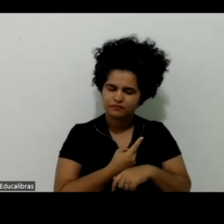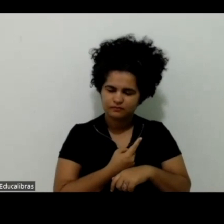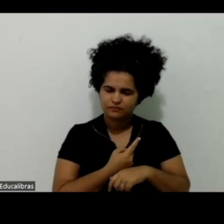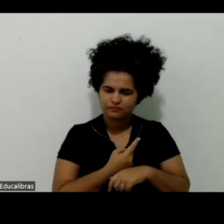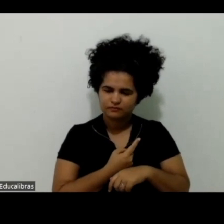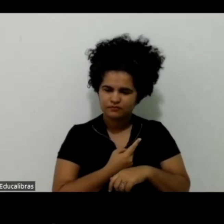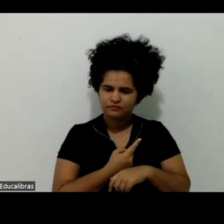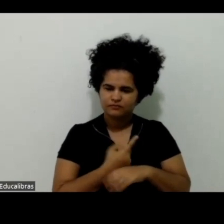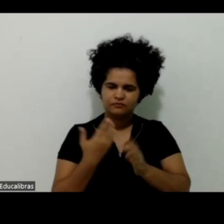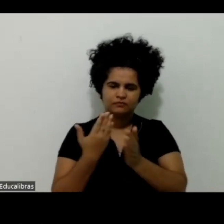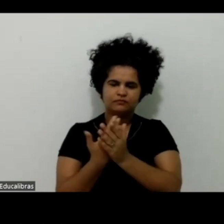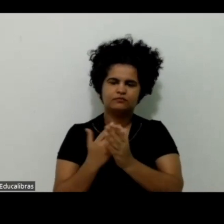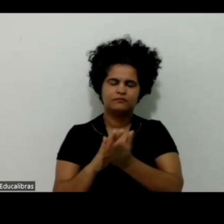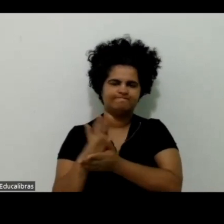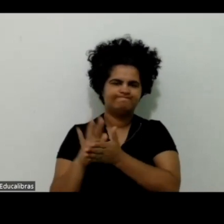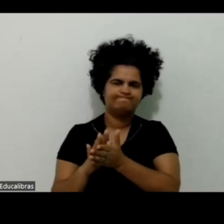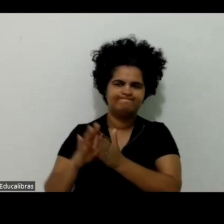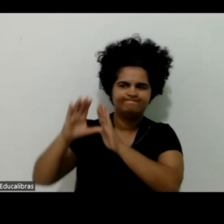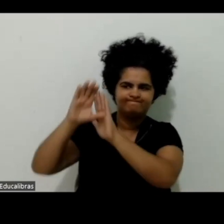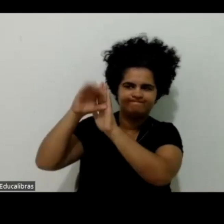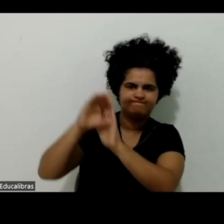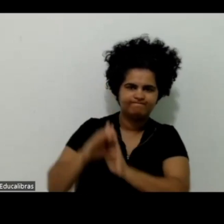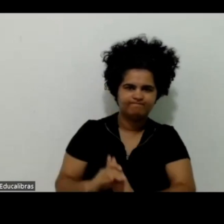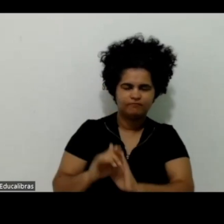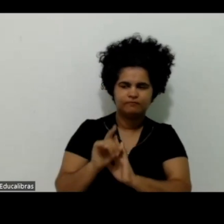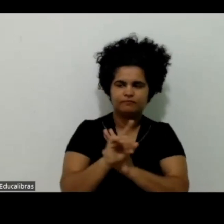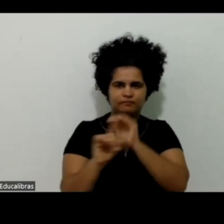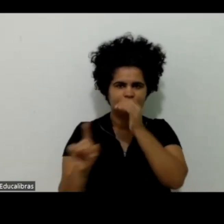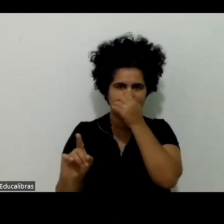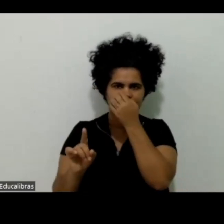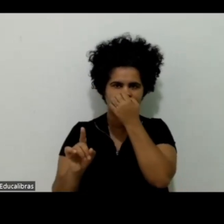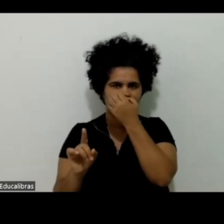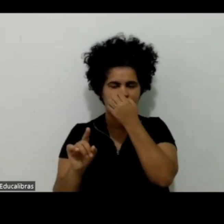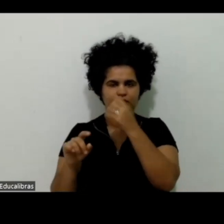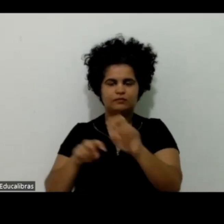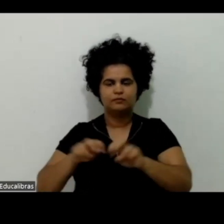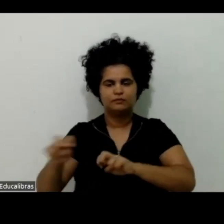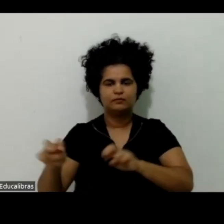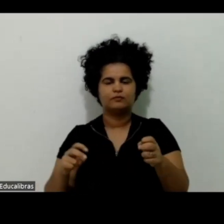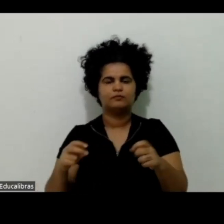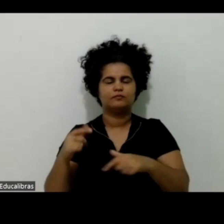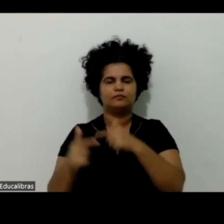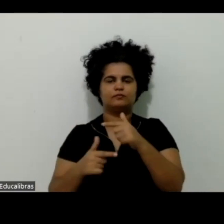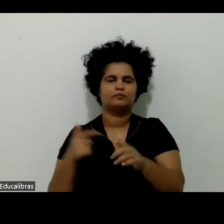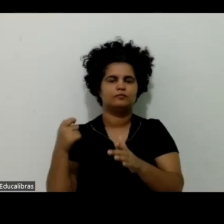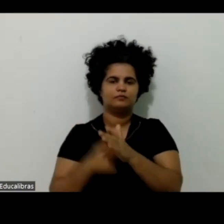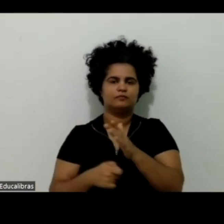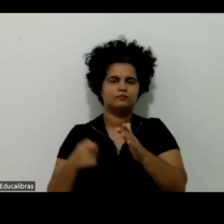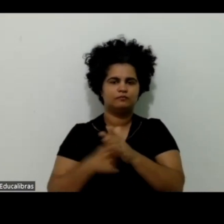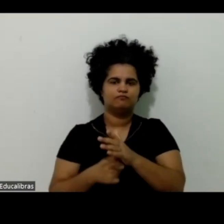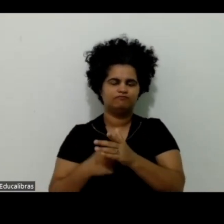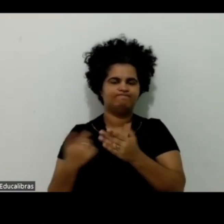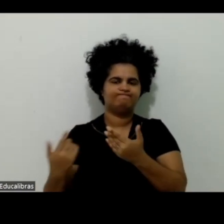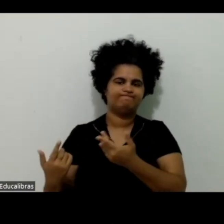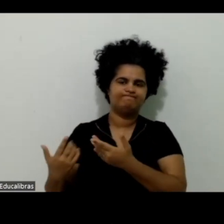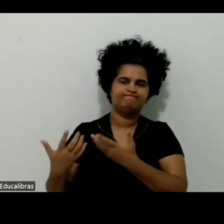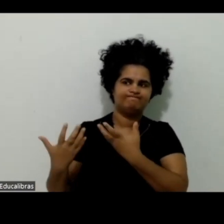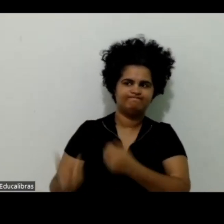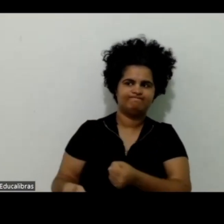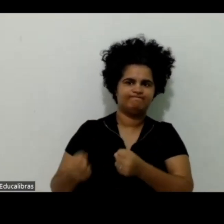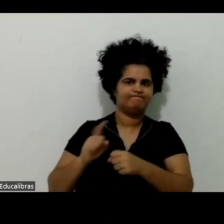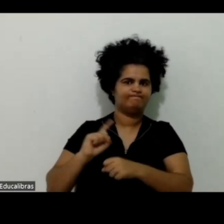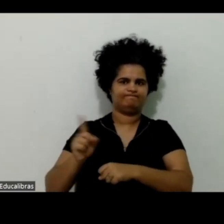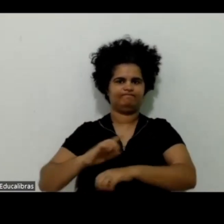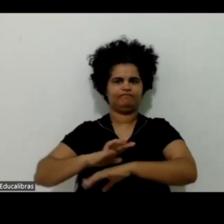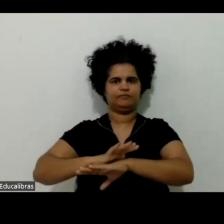nem forcejar no cotidiano das instituições ações concretas de enfrentamento ao racismo. Agora, se a gente tem a coleta desses dados,